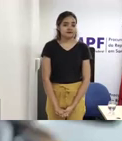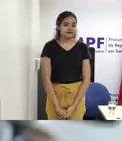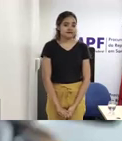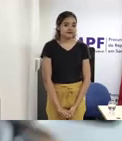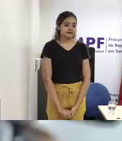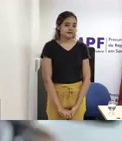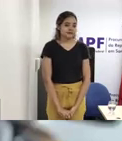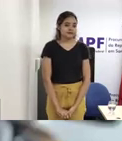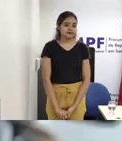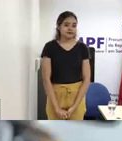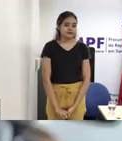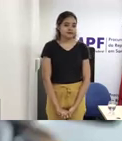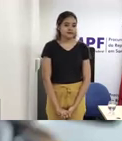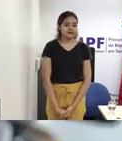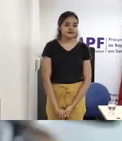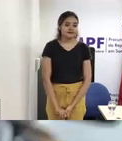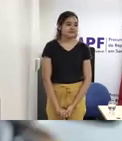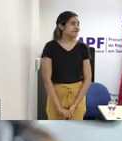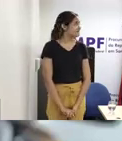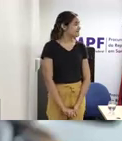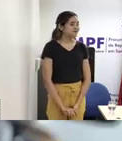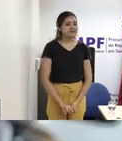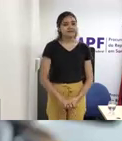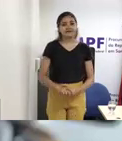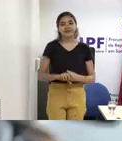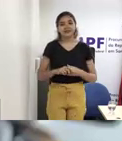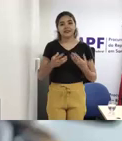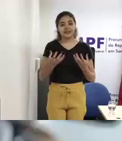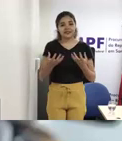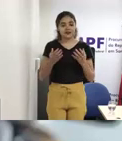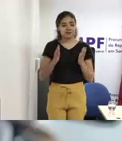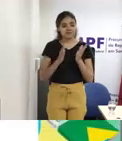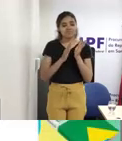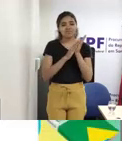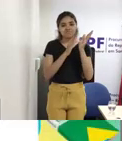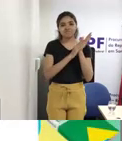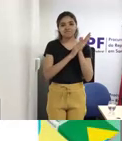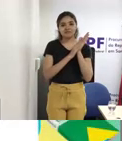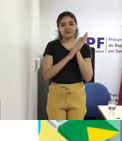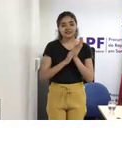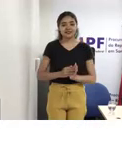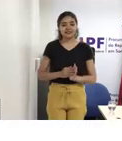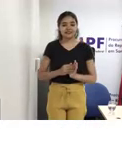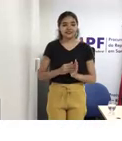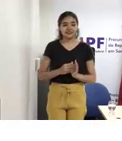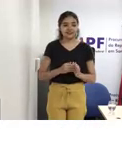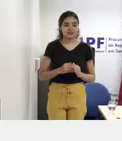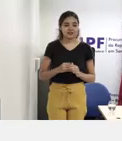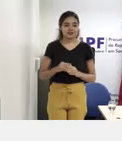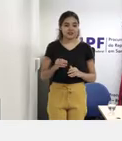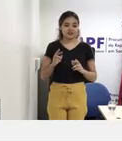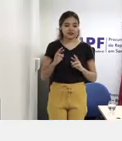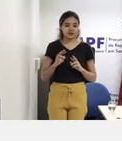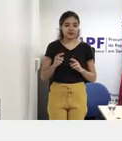ah enquanto ele prepara aí gostaria de parab o Dr Gilberto aí pela por essa iniciativa e todos os presentes aqui